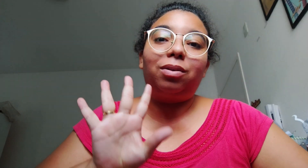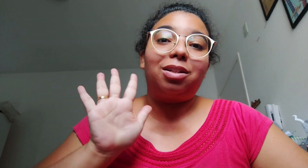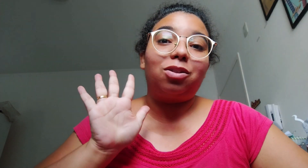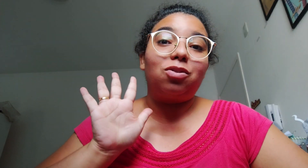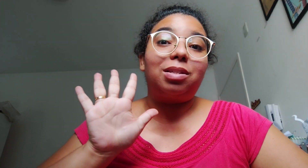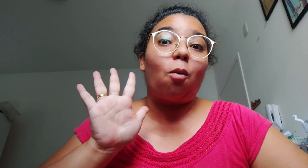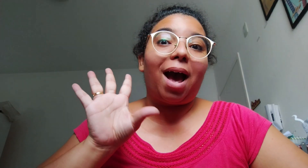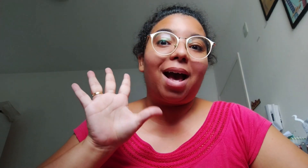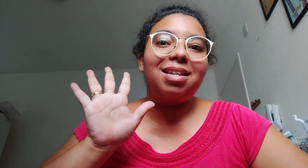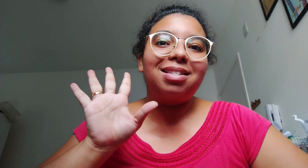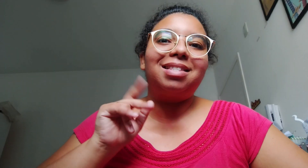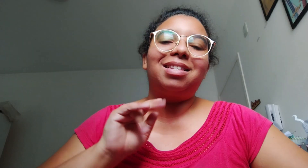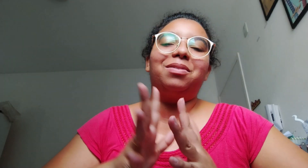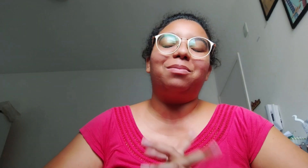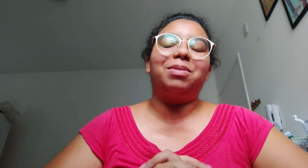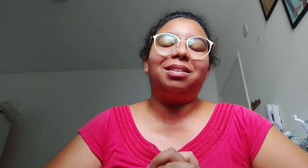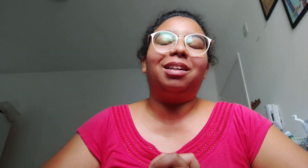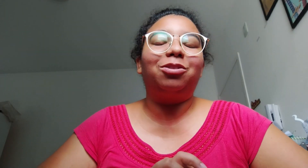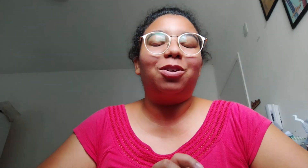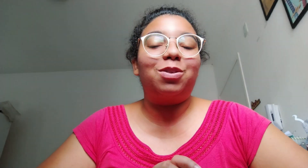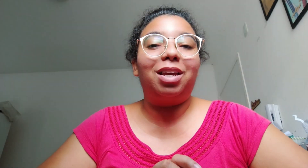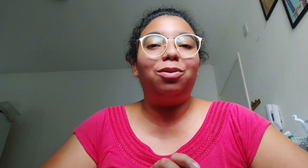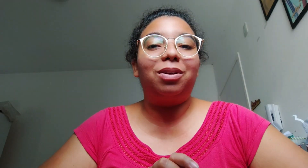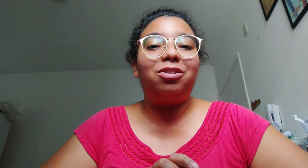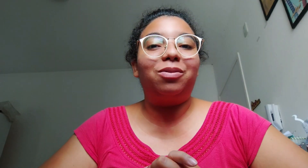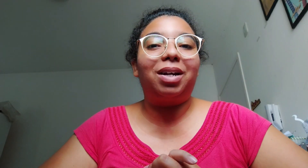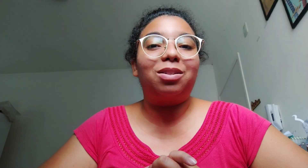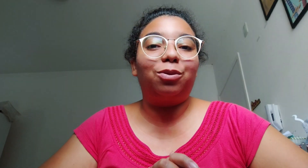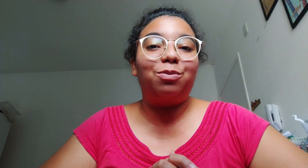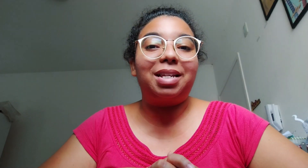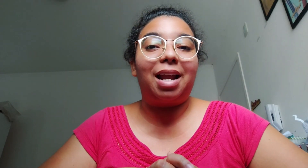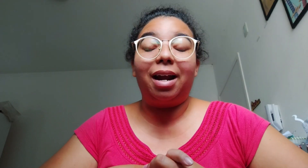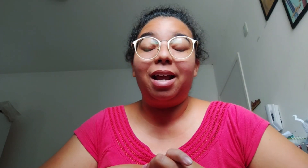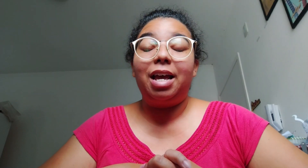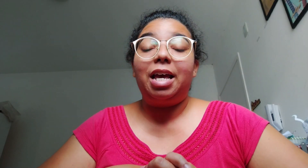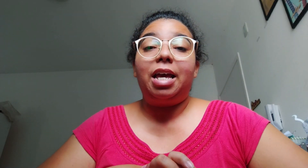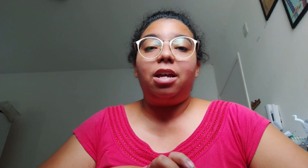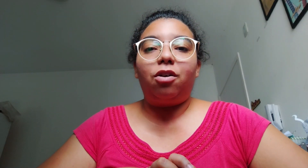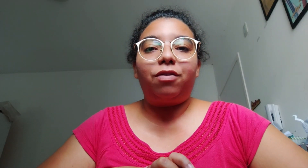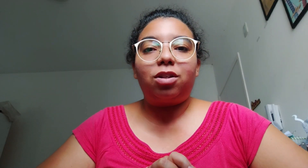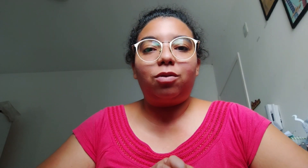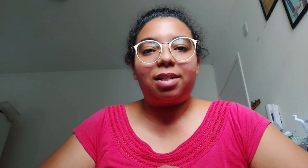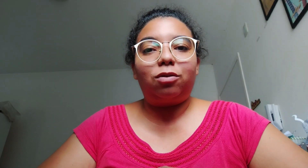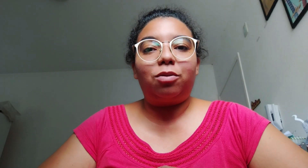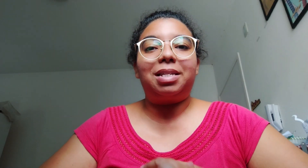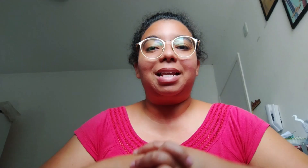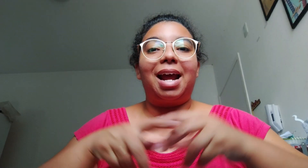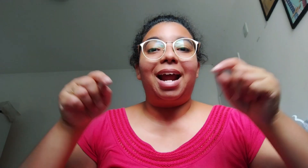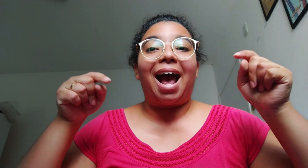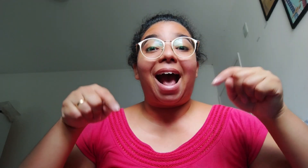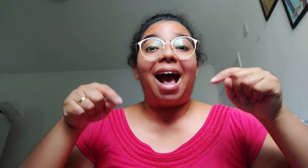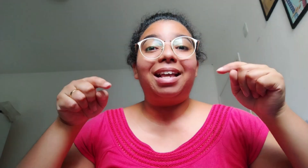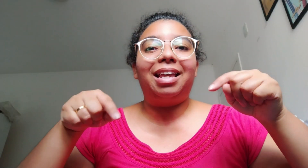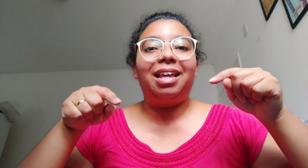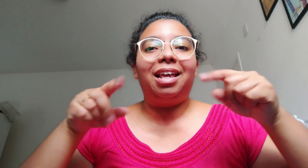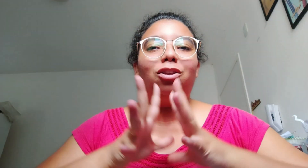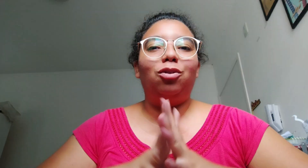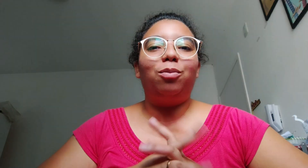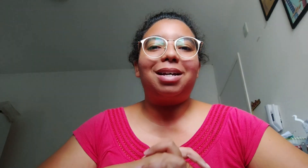anos, quase 5. Estamos entrando no nosso 5º ano de educação domiciliar e eu faço educação domiciliar aqui no